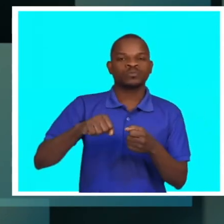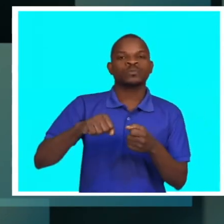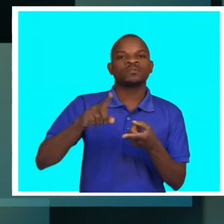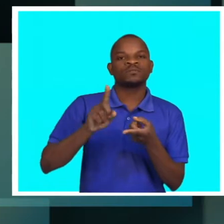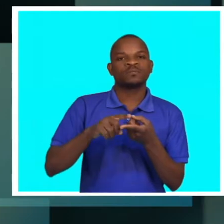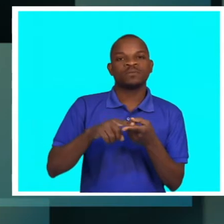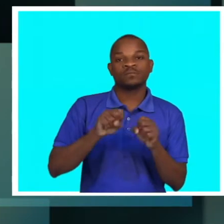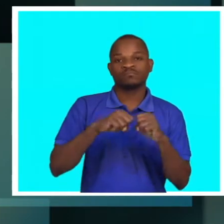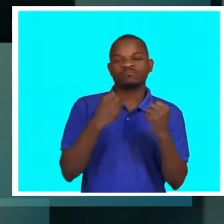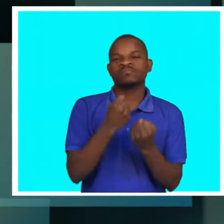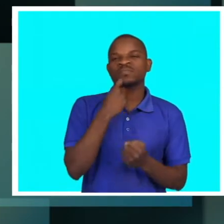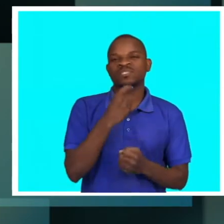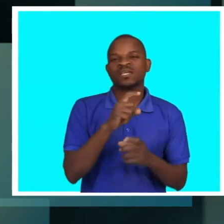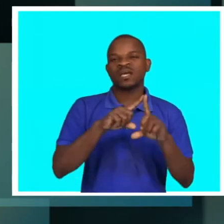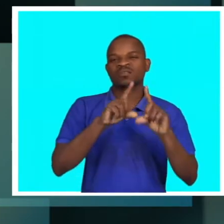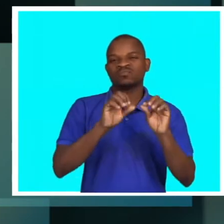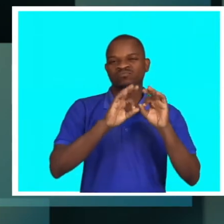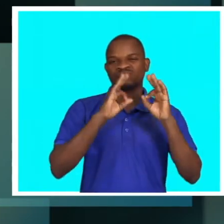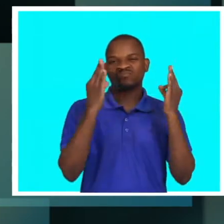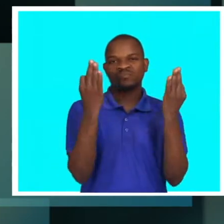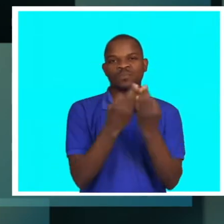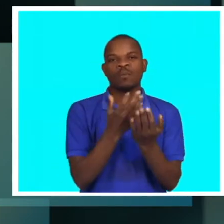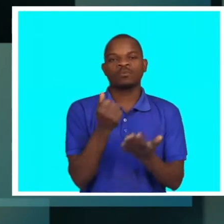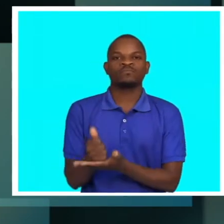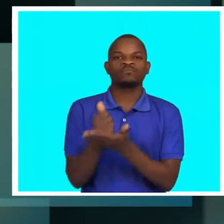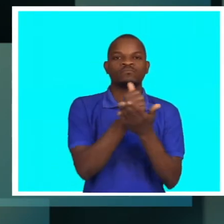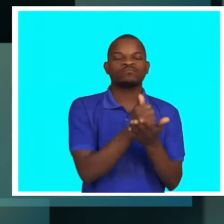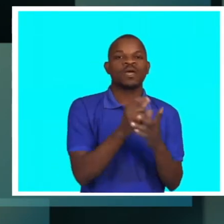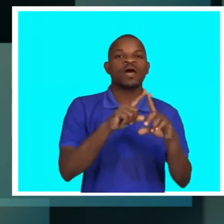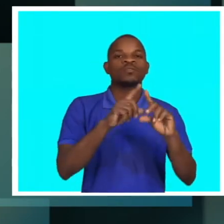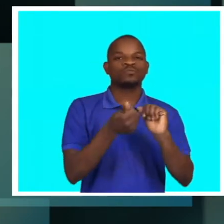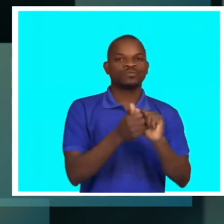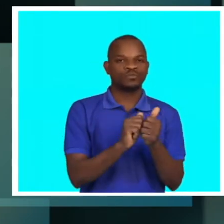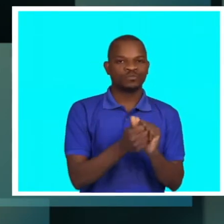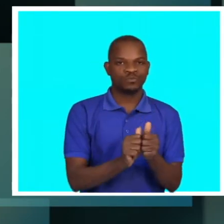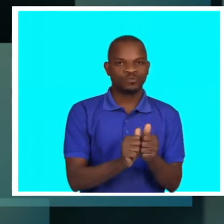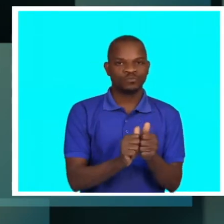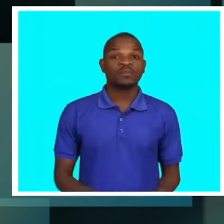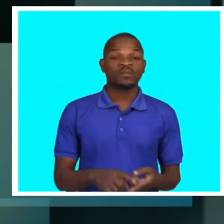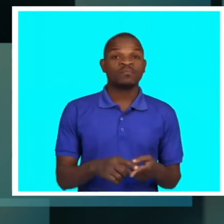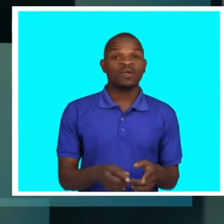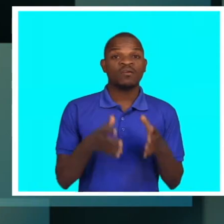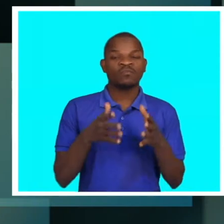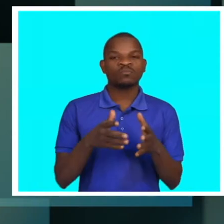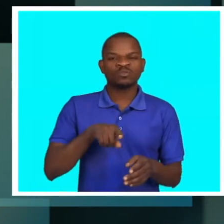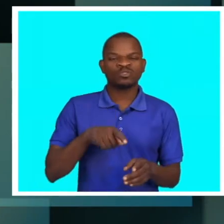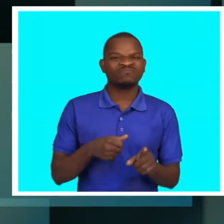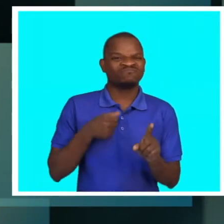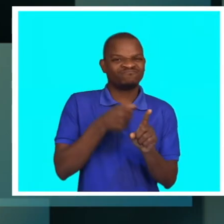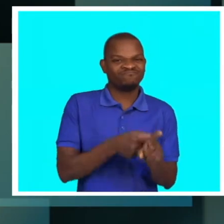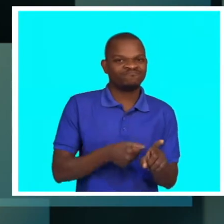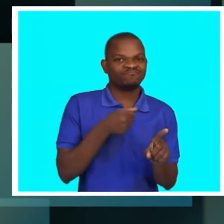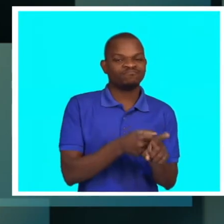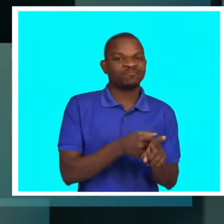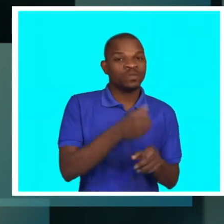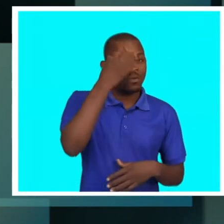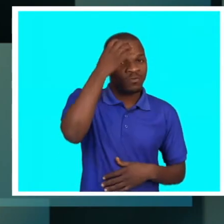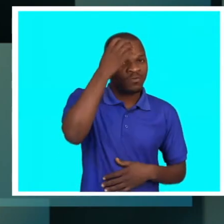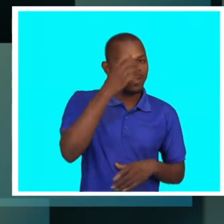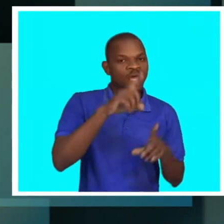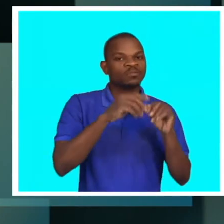entende que uma federação pode dinamizar a prática desta modalidade desportiva. É uma forma de nós pressionarmos de forma